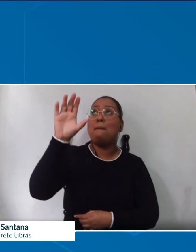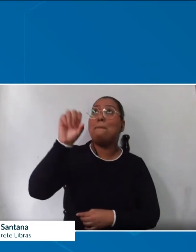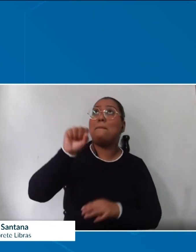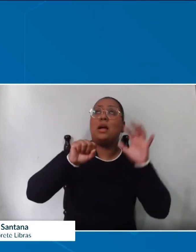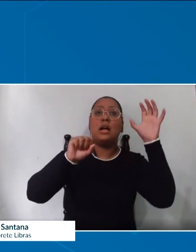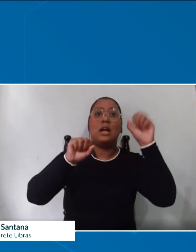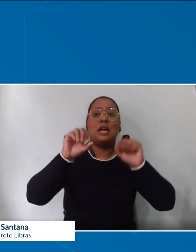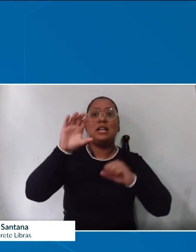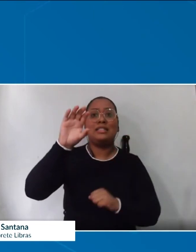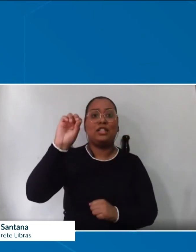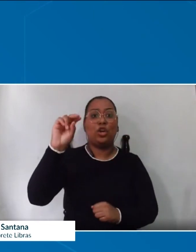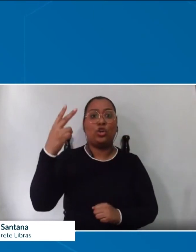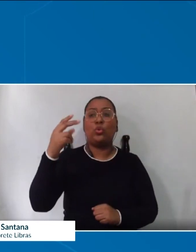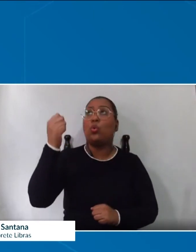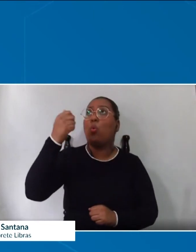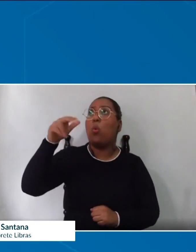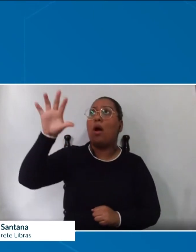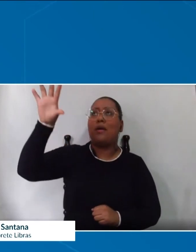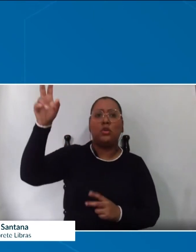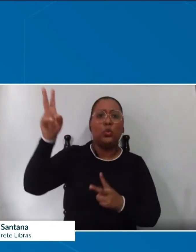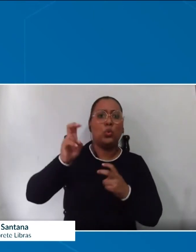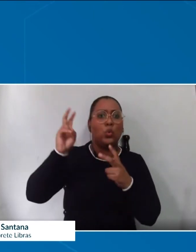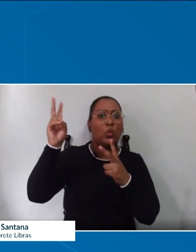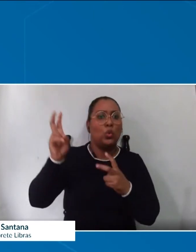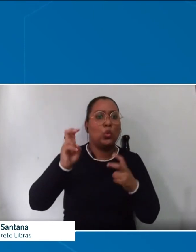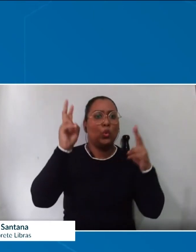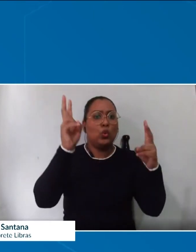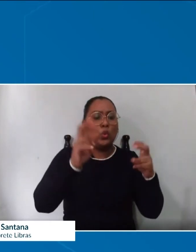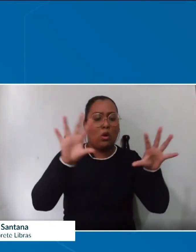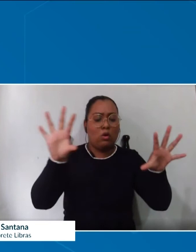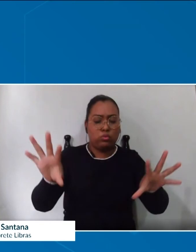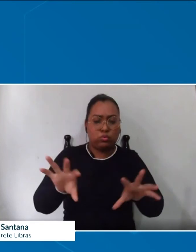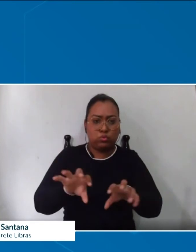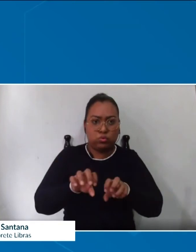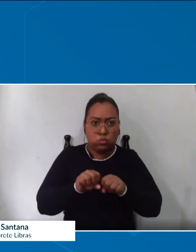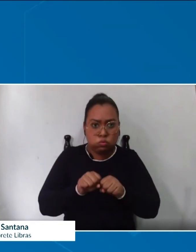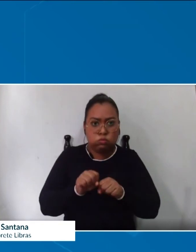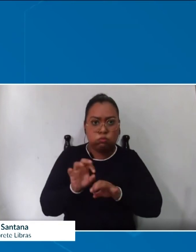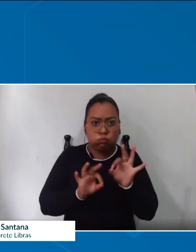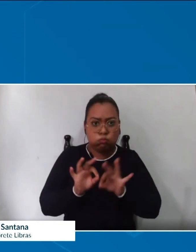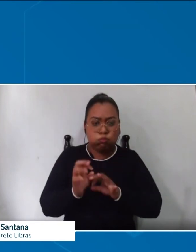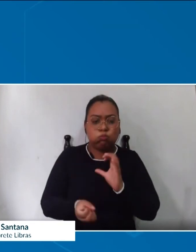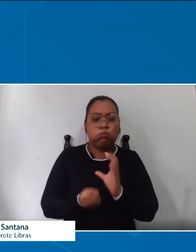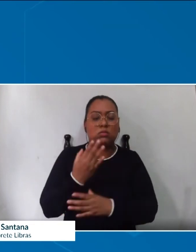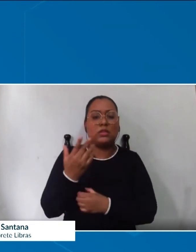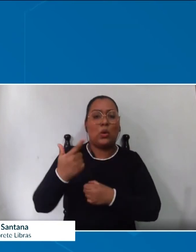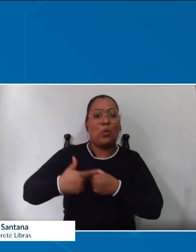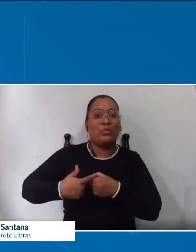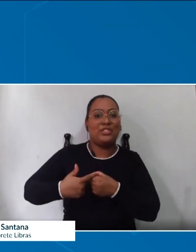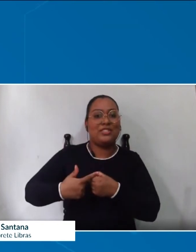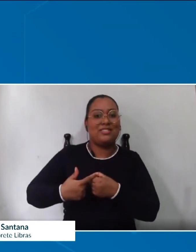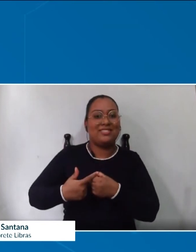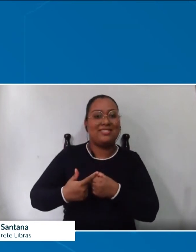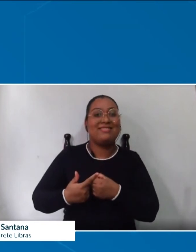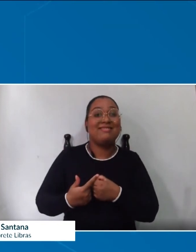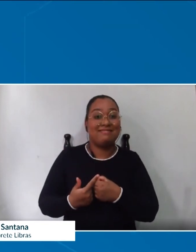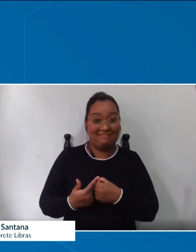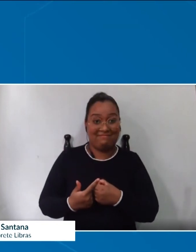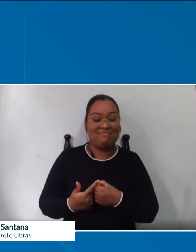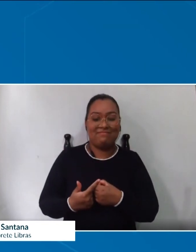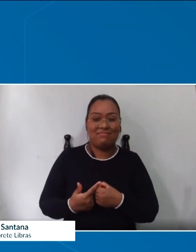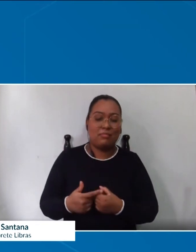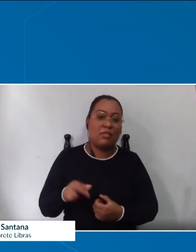e já estavam produzindo combustível. Não digo que é biocombustível, porque é uma coisa que está vindo do ar,